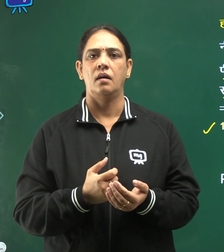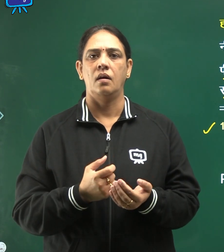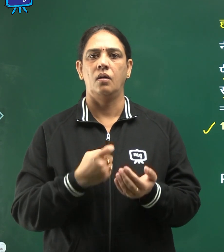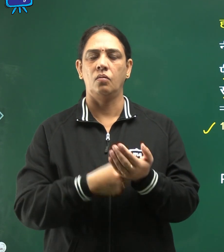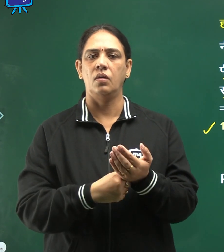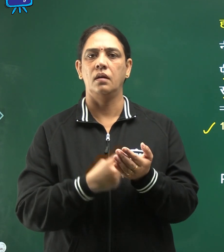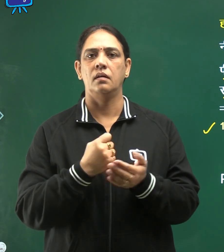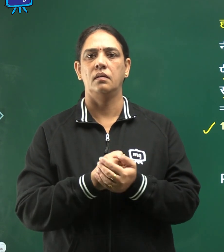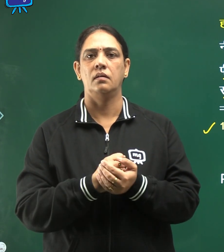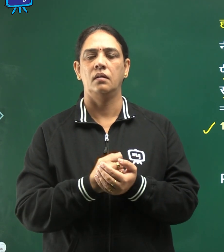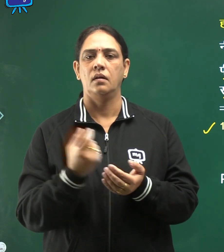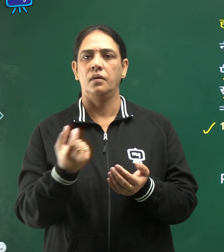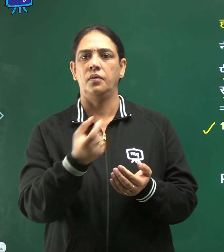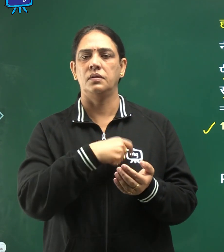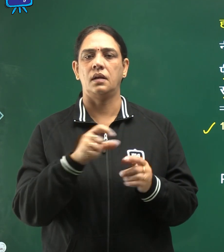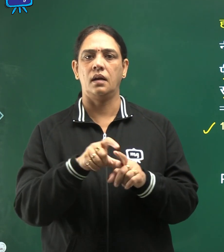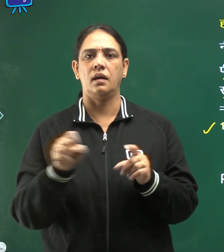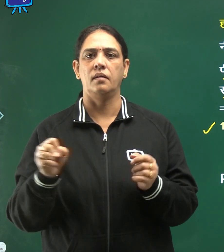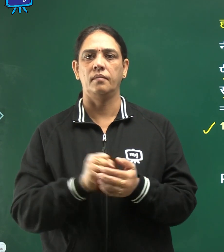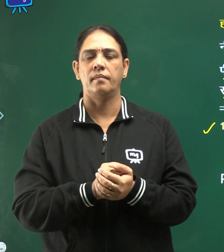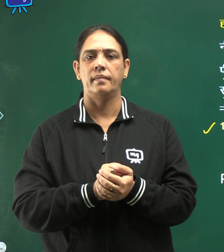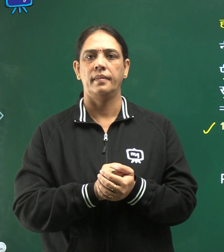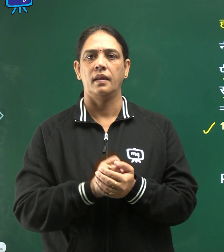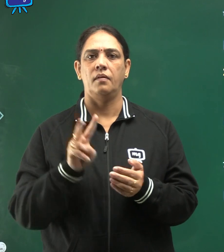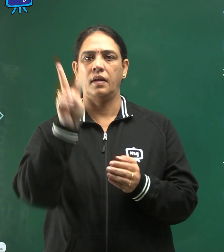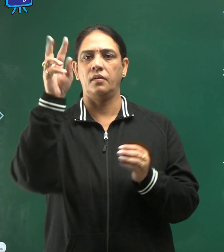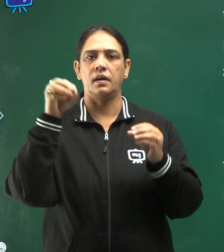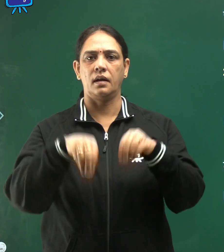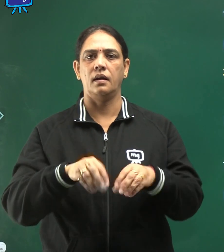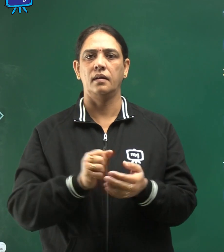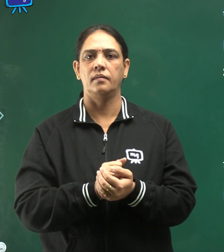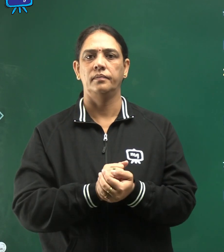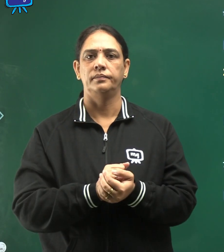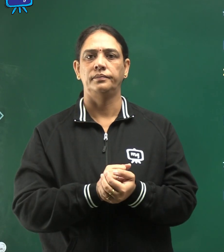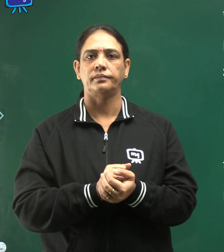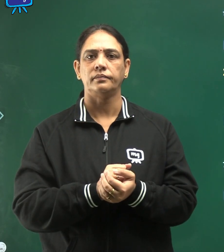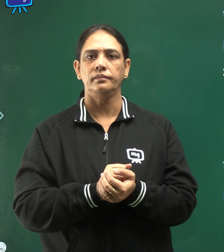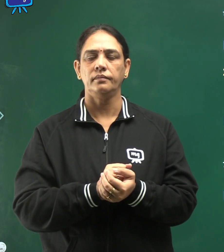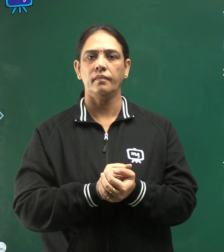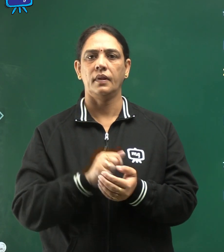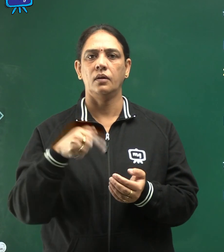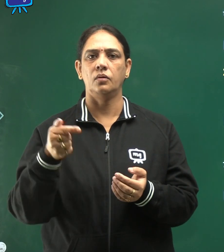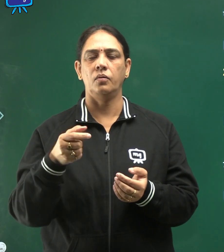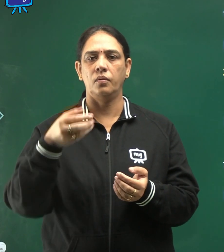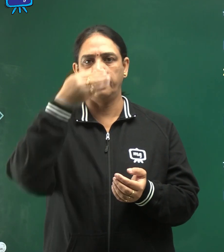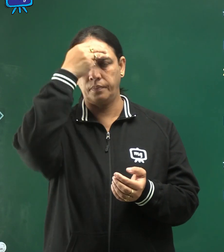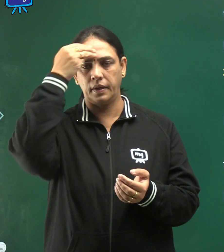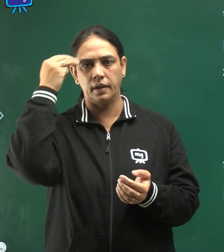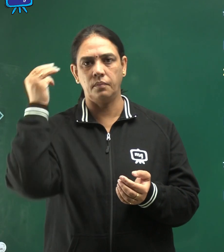फॉर्मूला यूज करेंगे, मान रखेंगे तो पीली गेंद